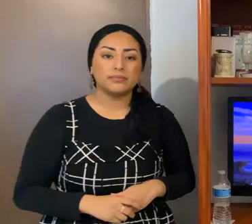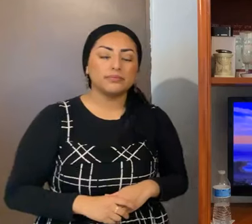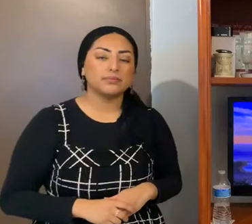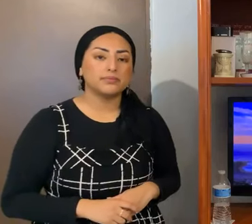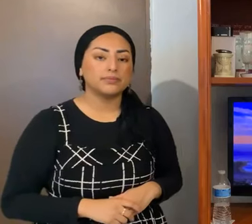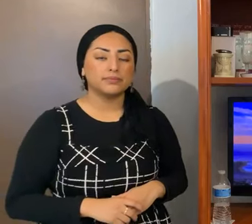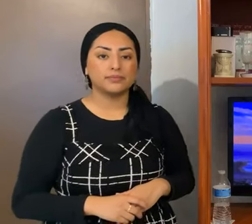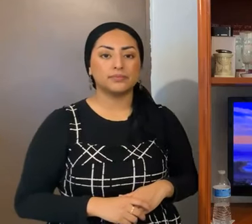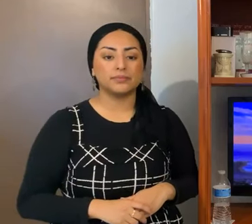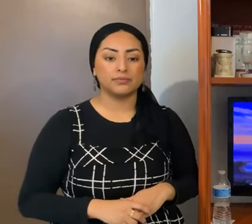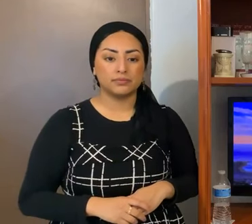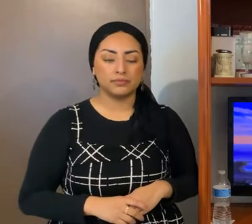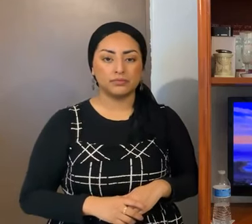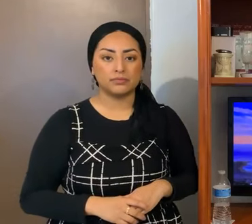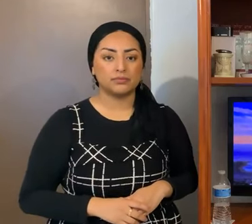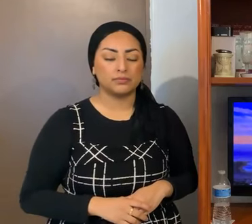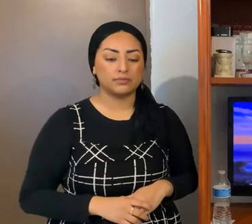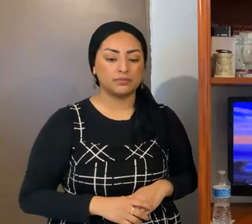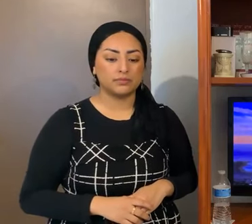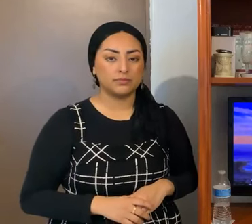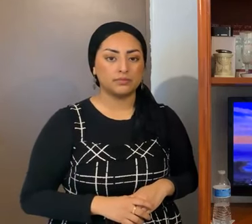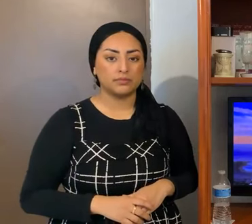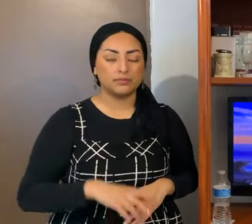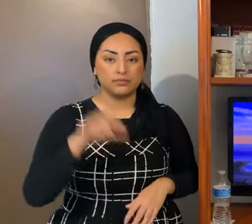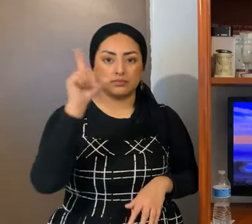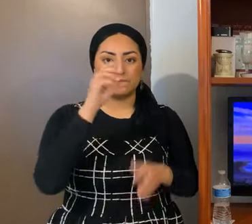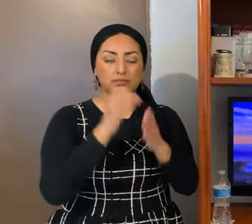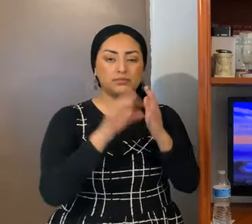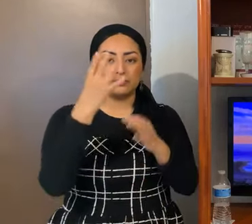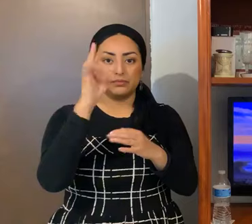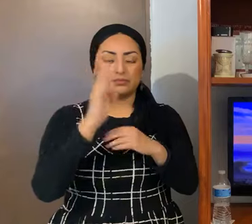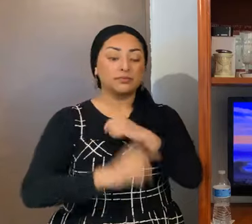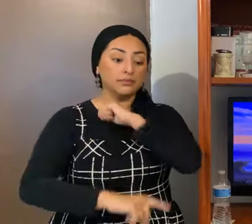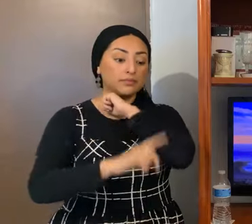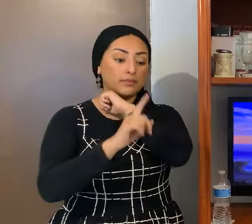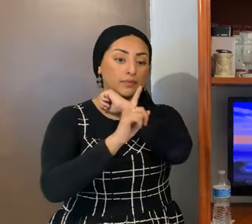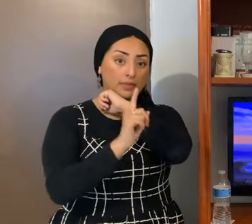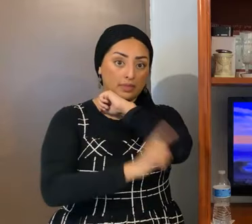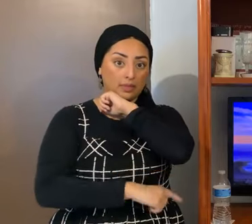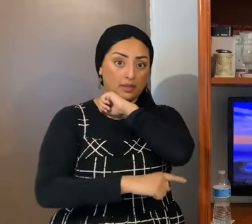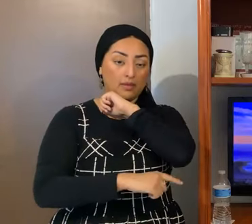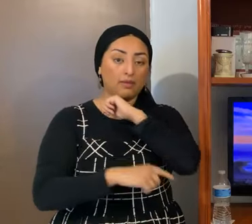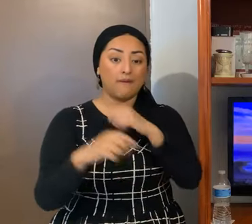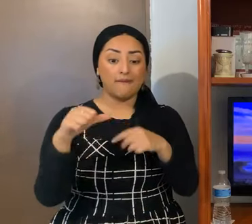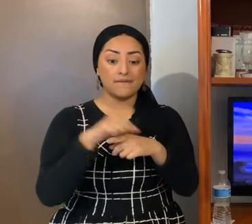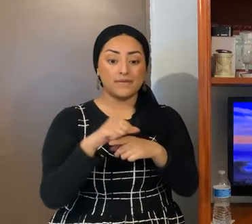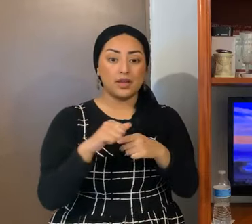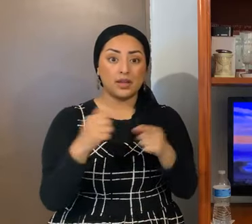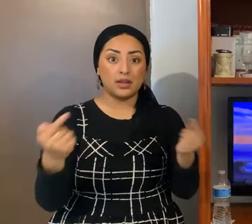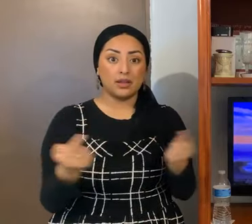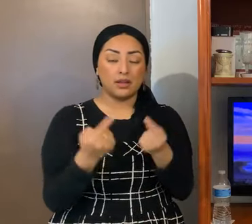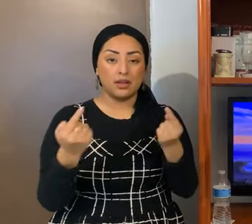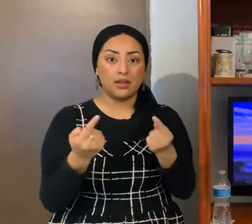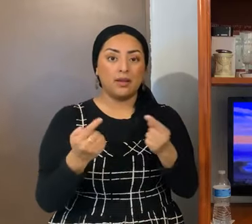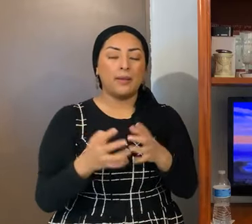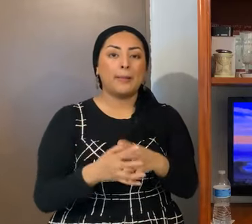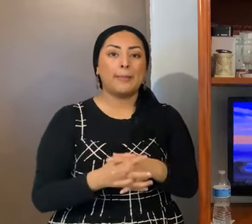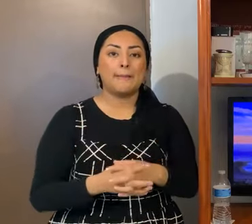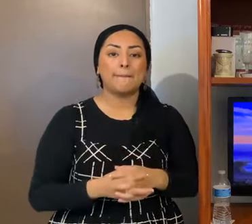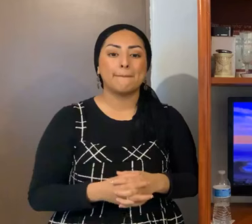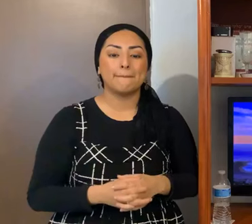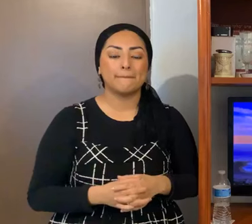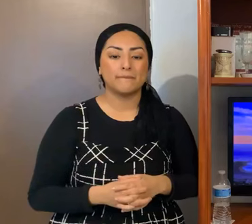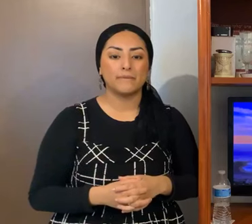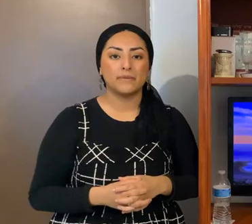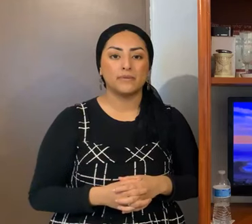La pena o el castigo, vamos a decirlo así, por haber hecho estos pecados, por haber caído en los pecados de